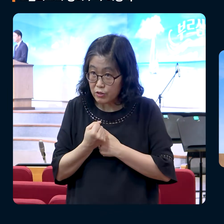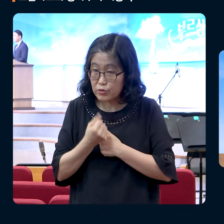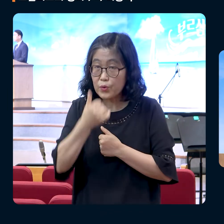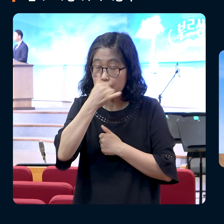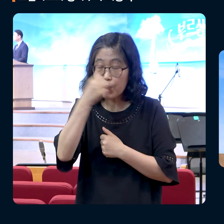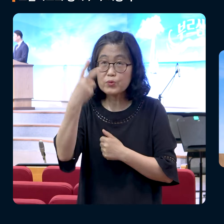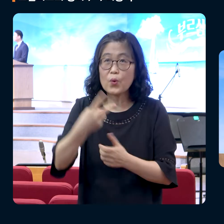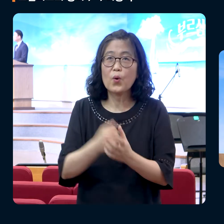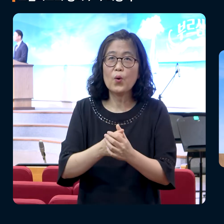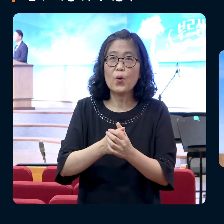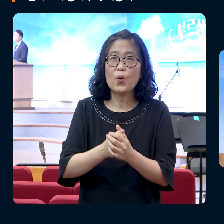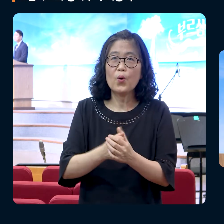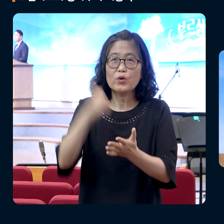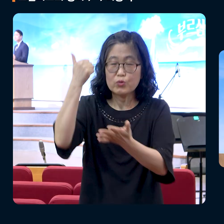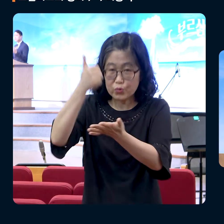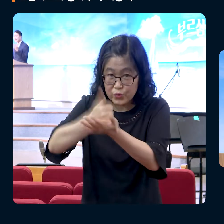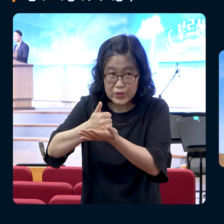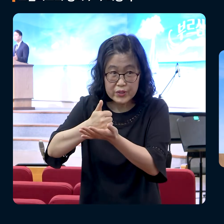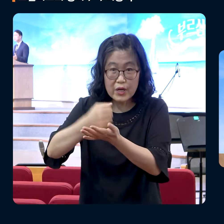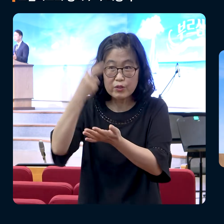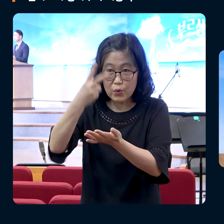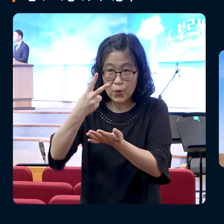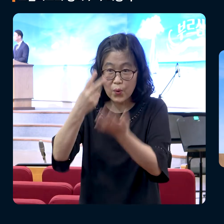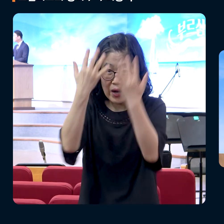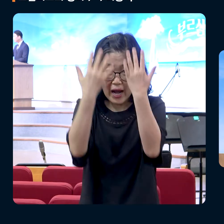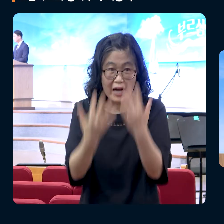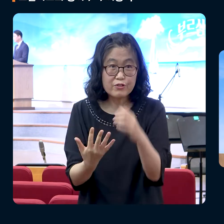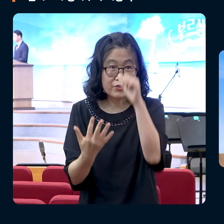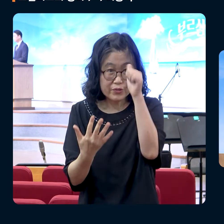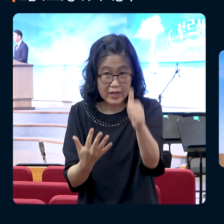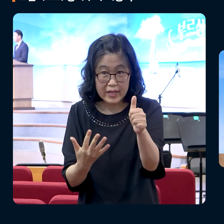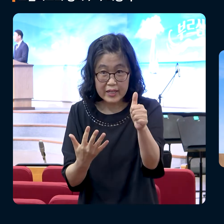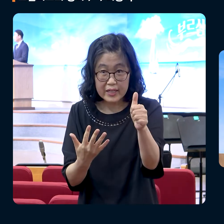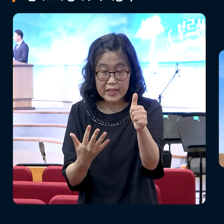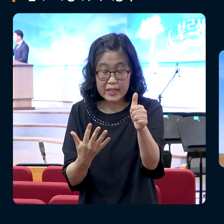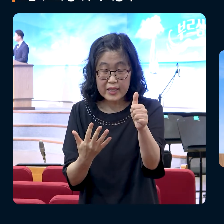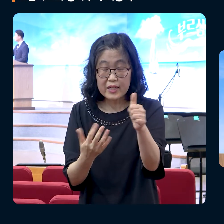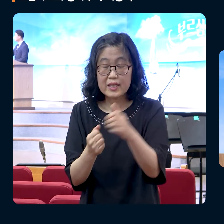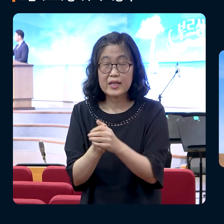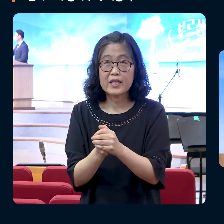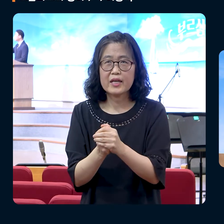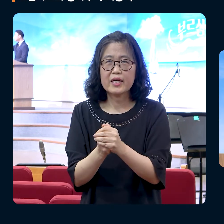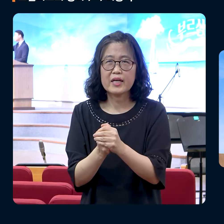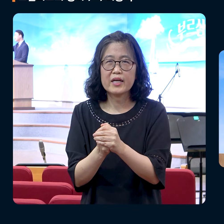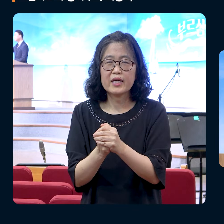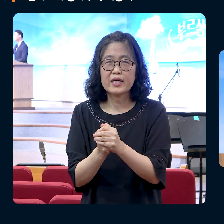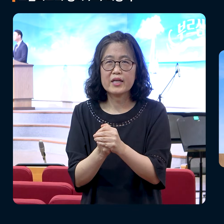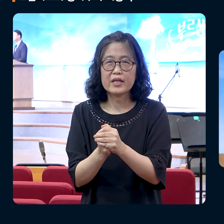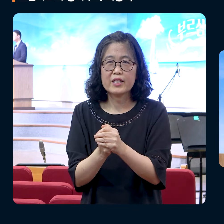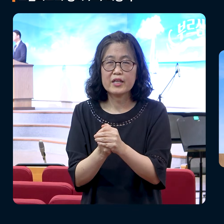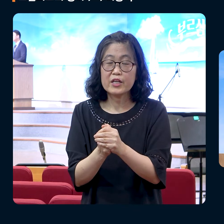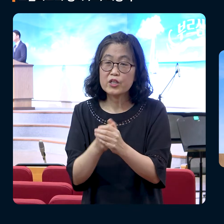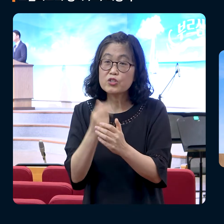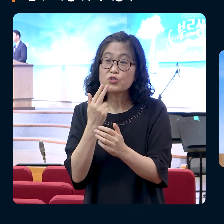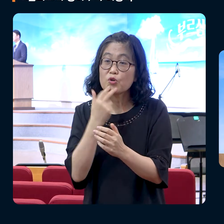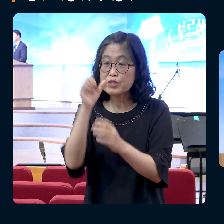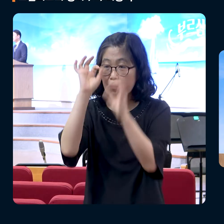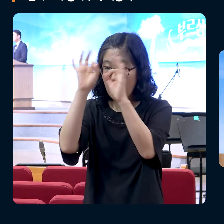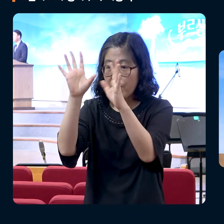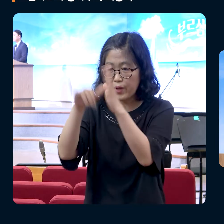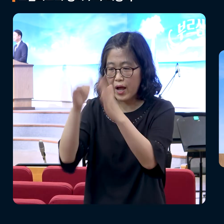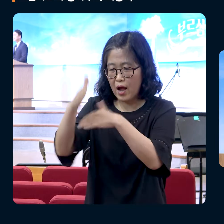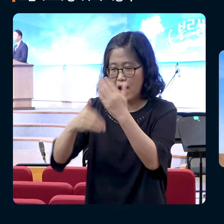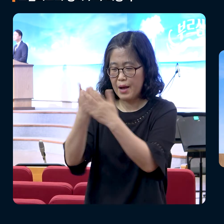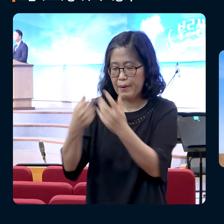아니라 그 주인과 그 간수장이 요셉을 바라보면서 쟤는 하나님이 함께하는 그런 인생인 것